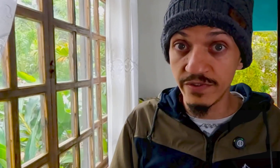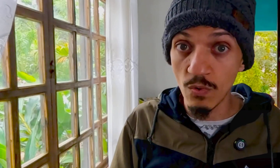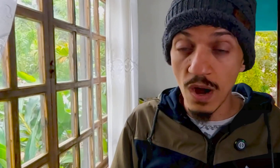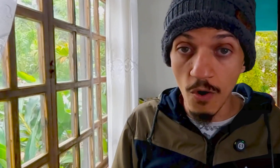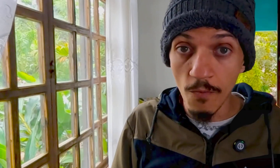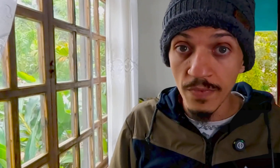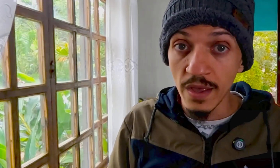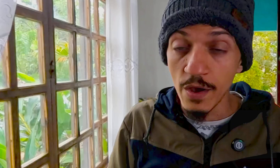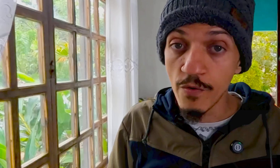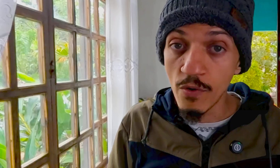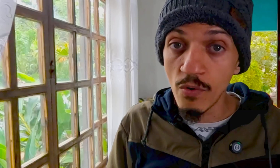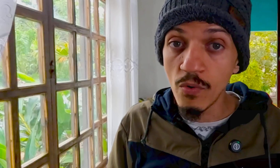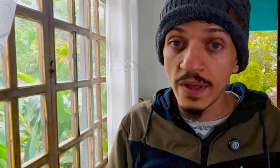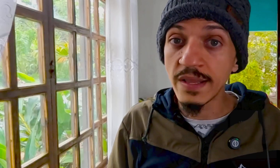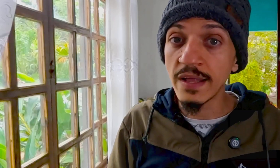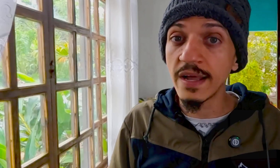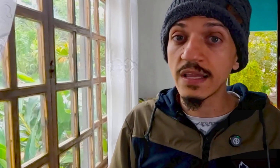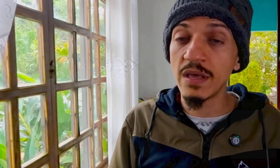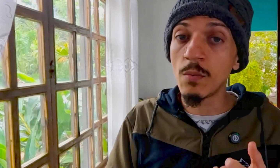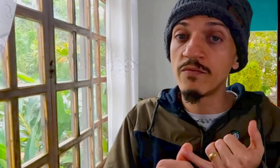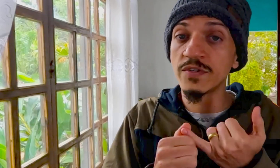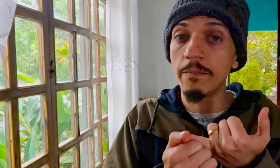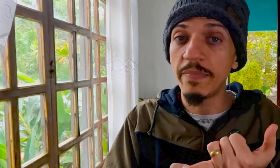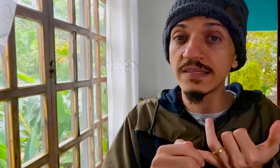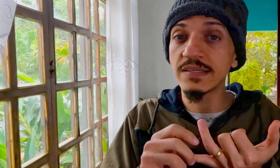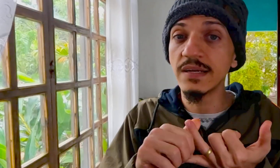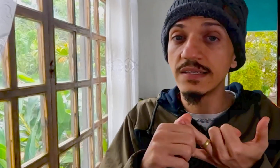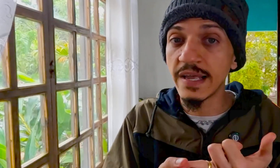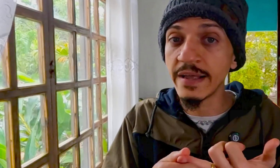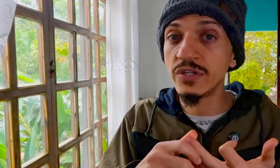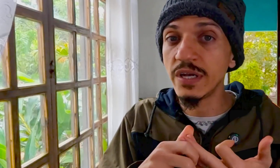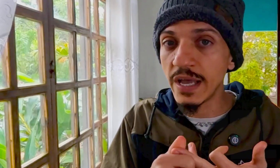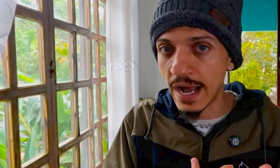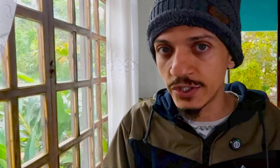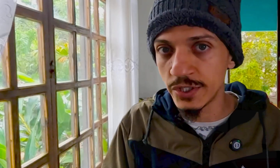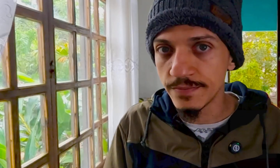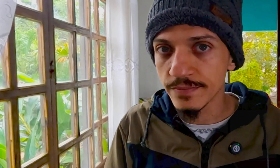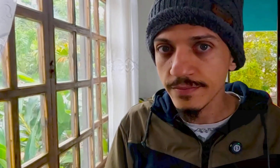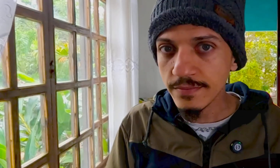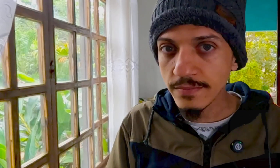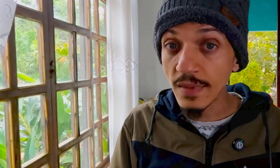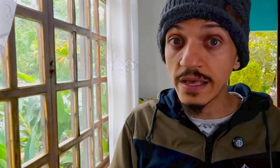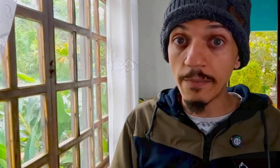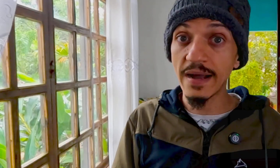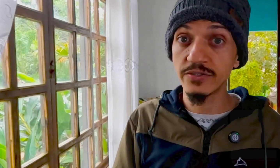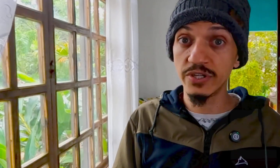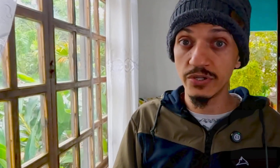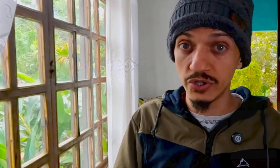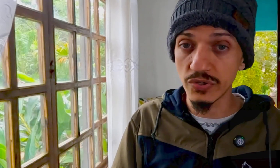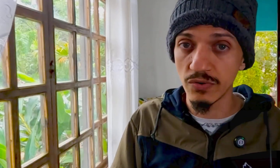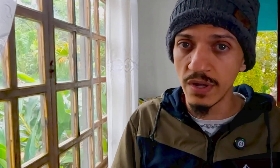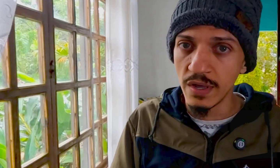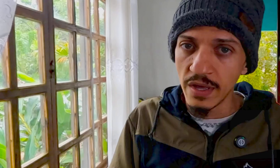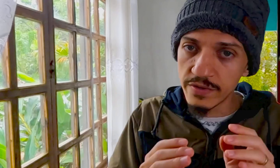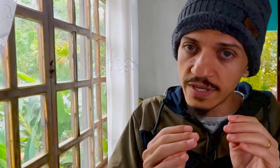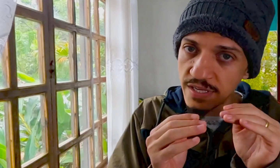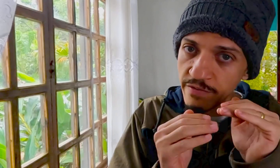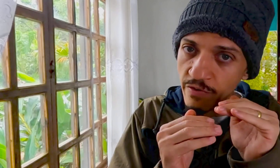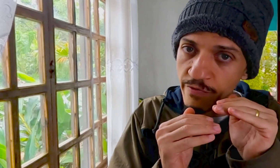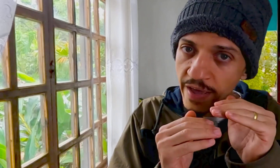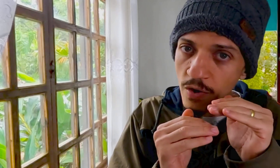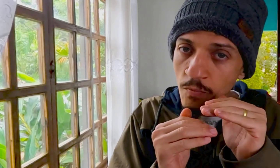reunião individual, eu vou entender também como você pensa, sente e age. E a partir disso, eu